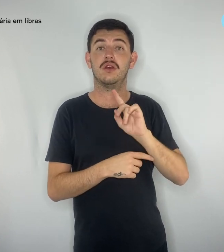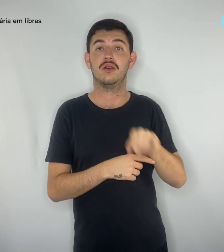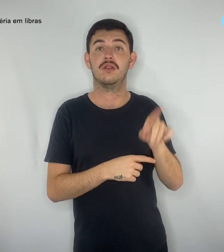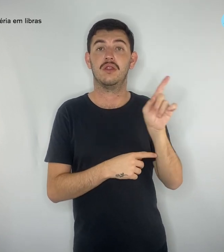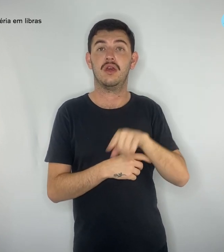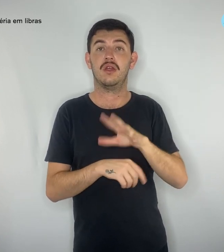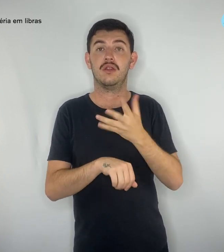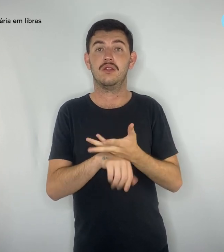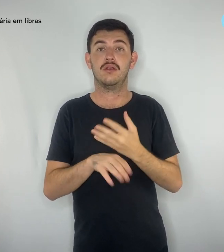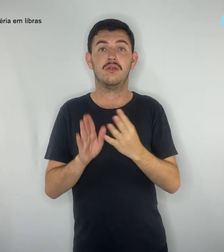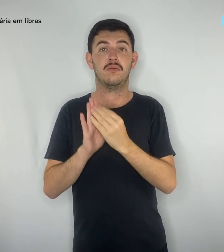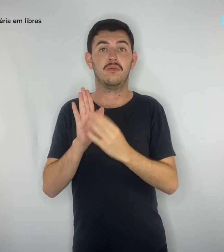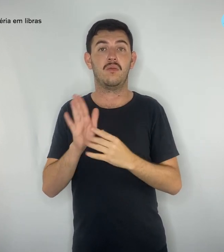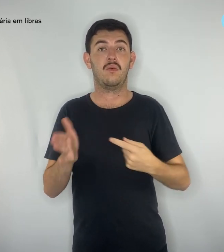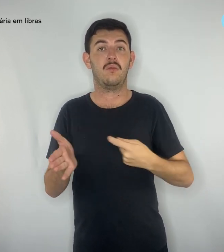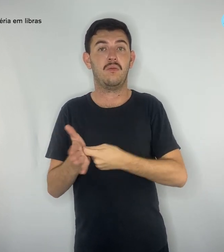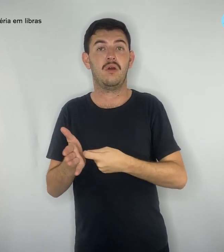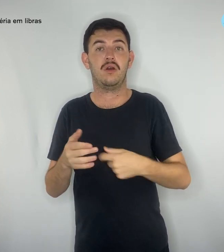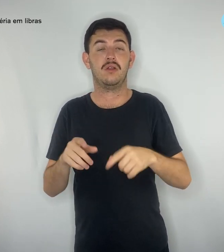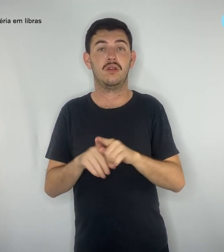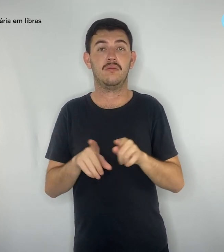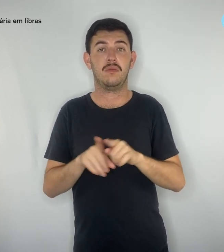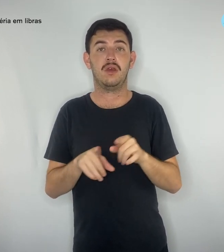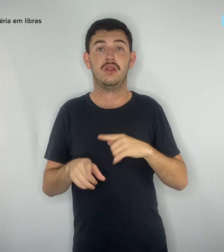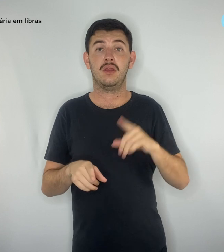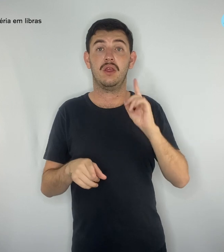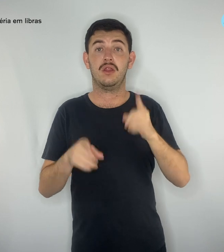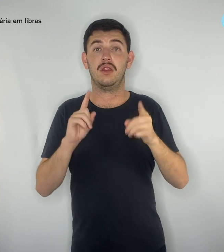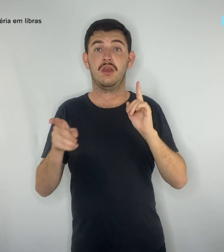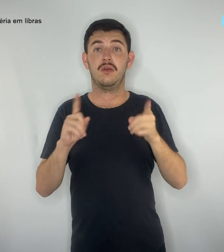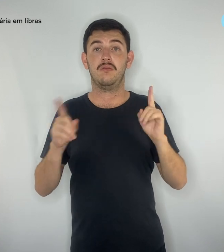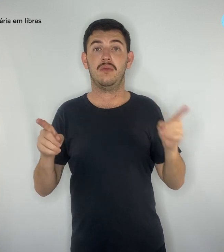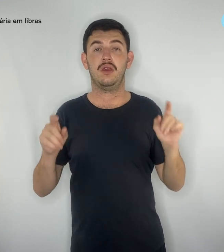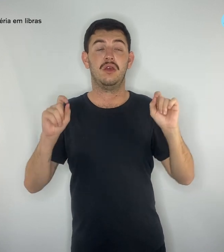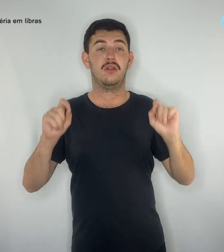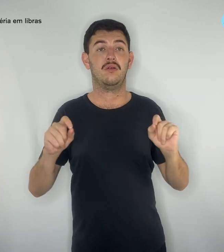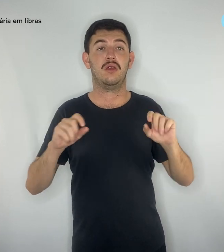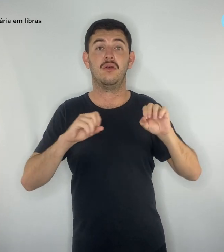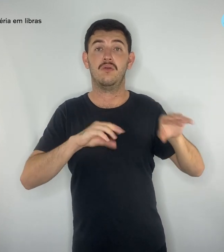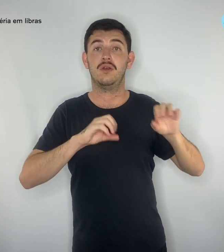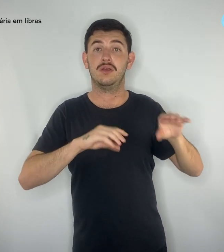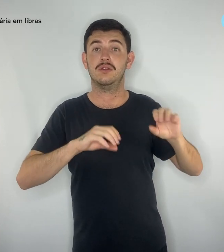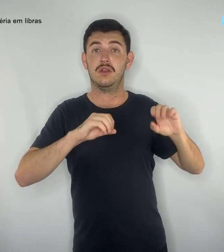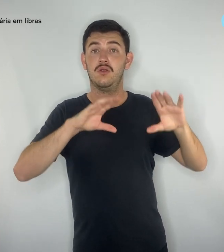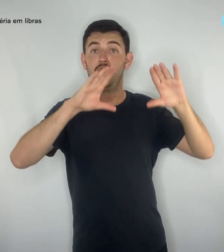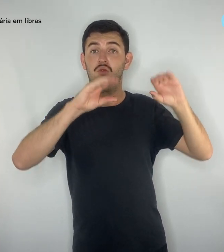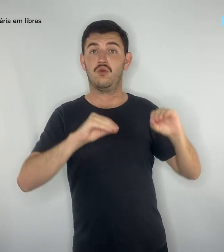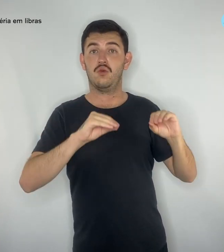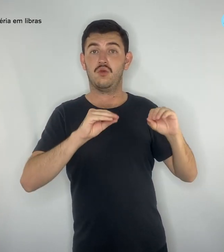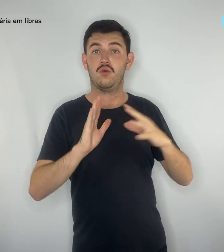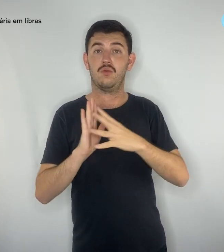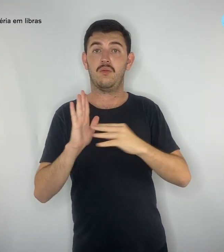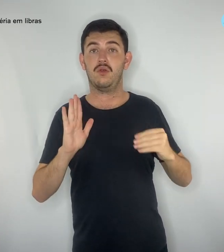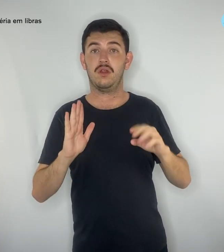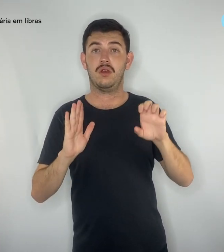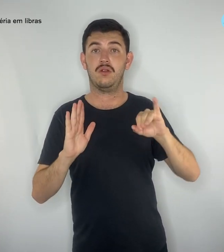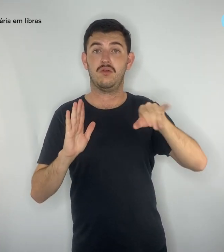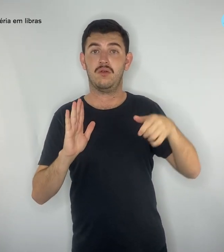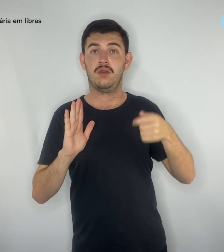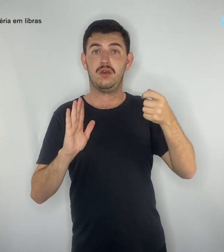determina a oferta do ensino noturno do modelo ensino de jovens e adultos e da educação